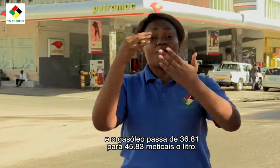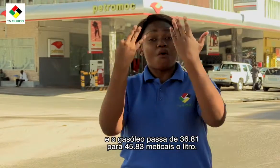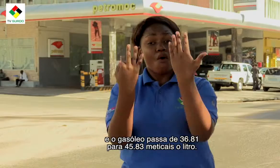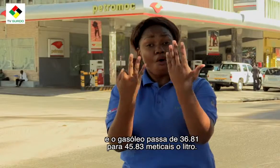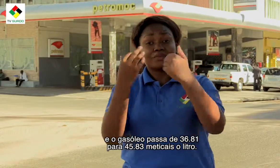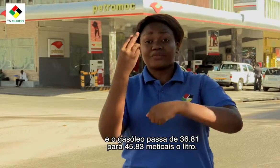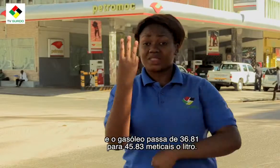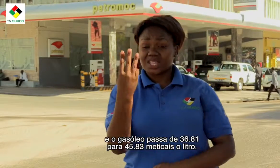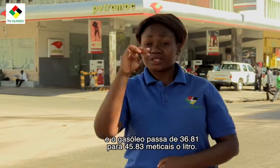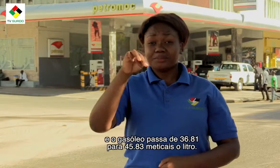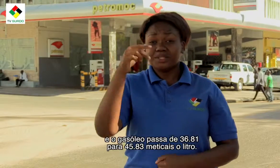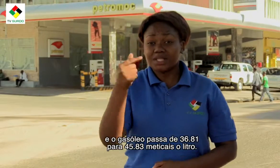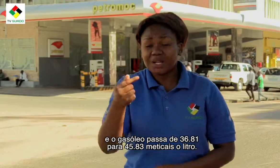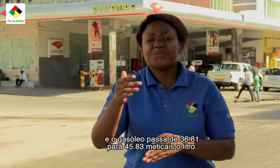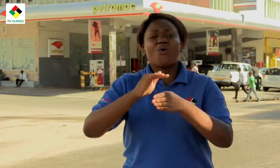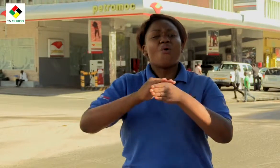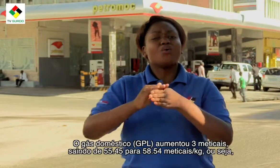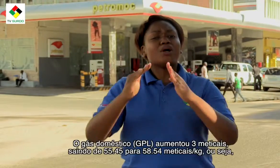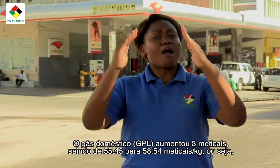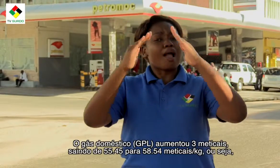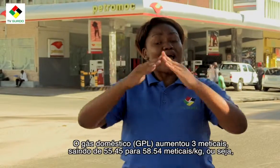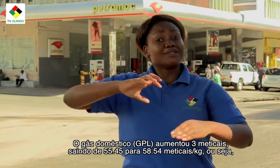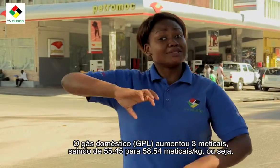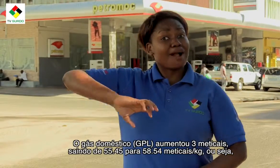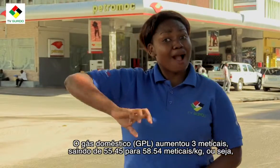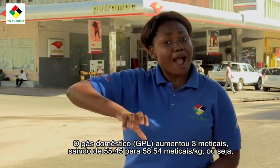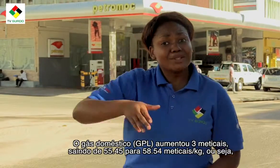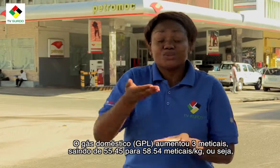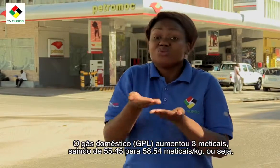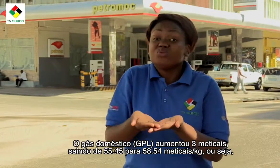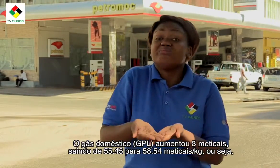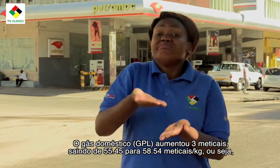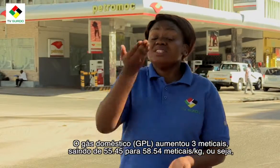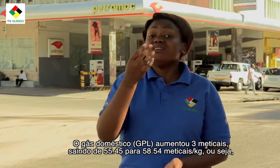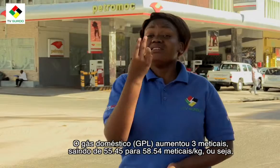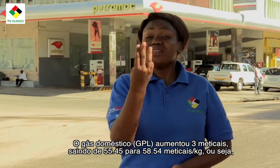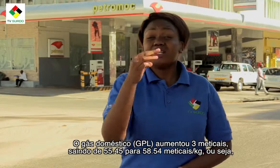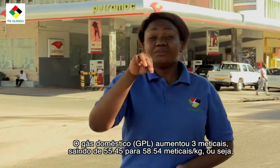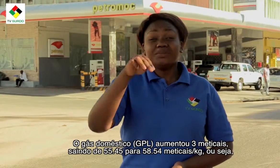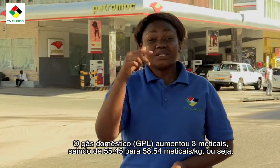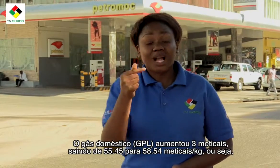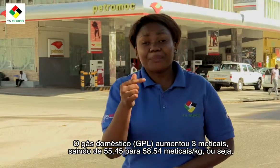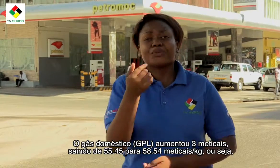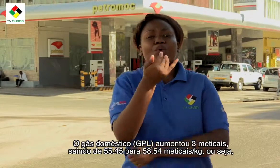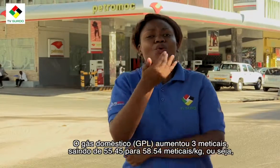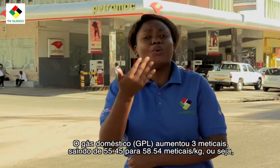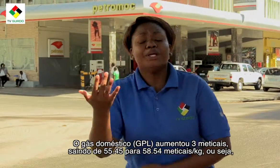,83 meticais por litro. O gás doméstico aumentou 3